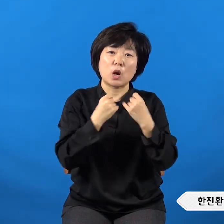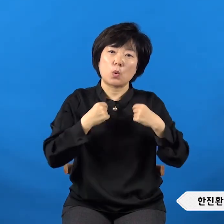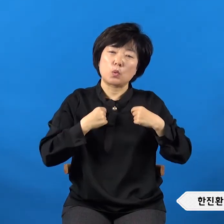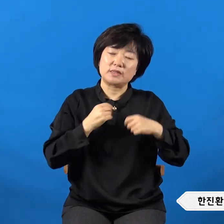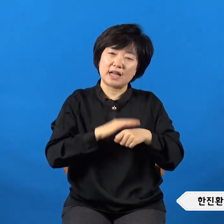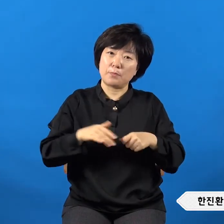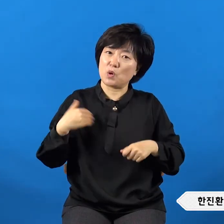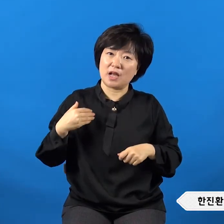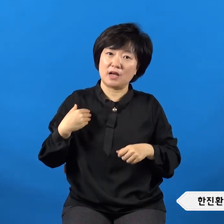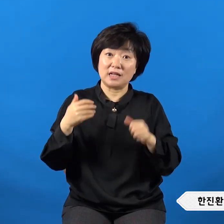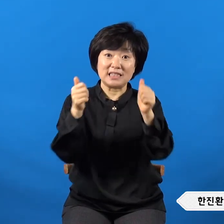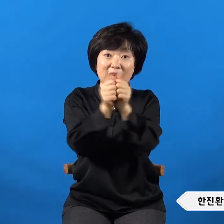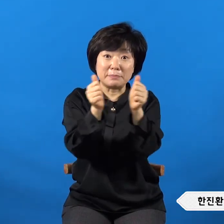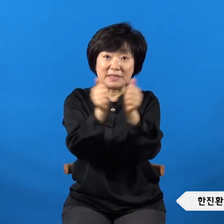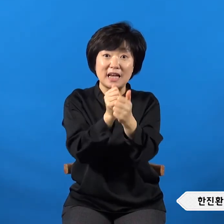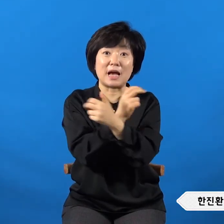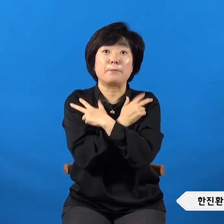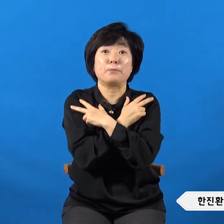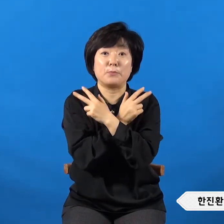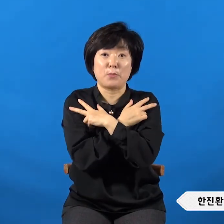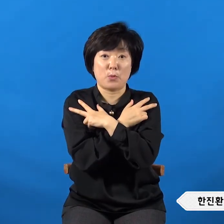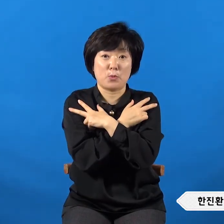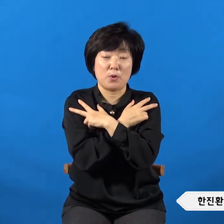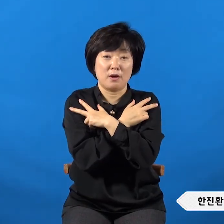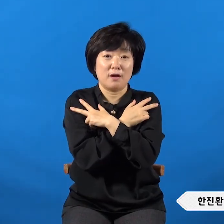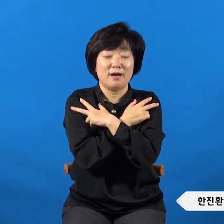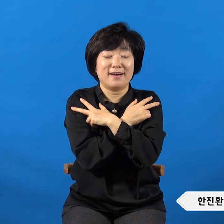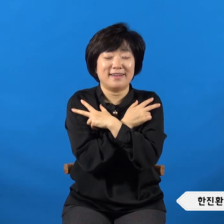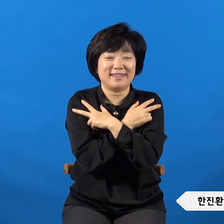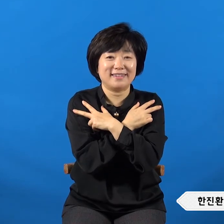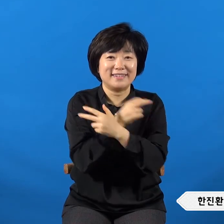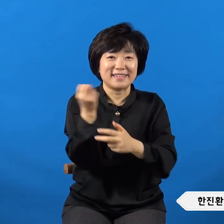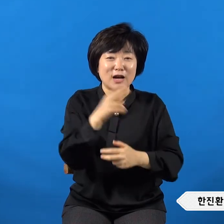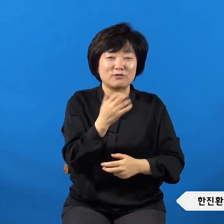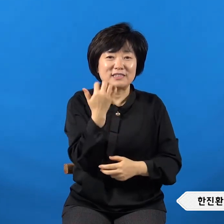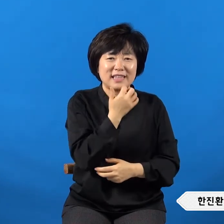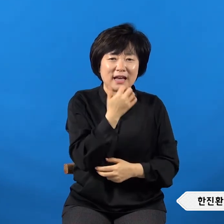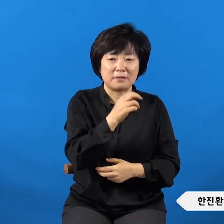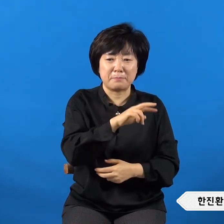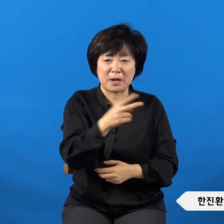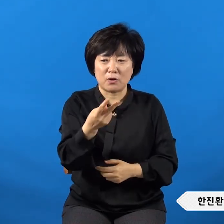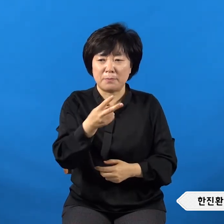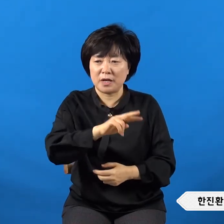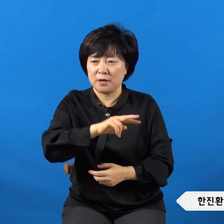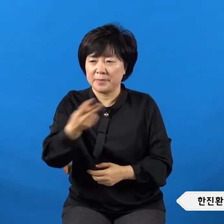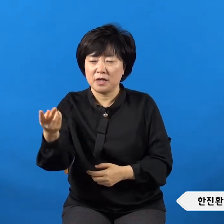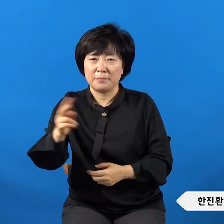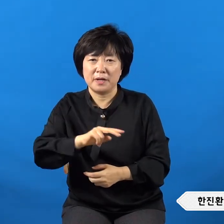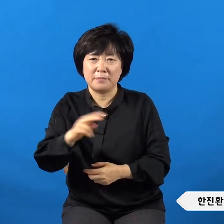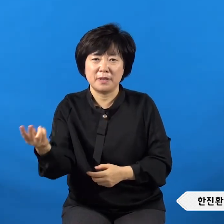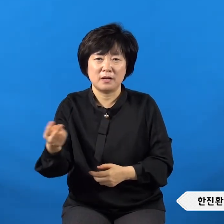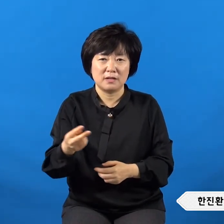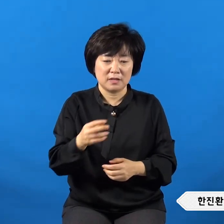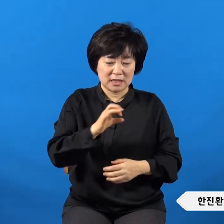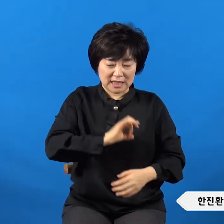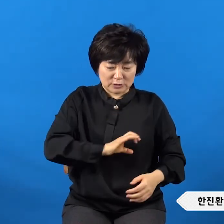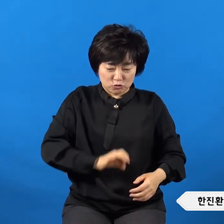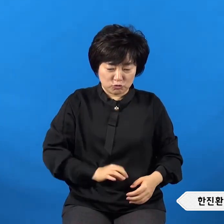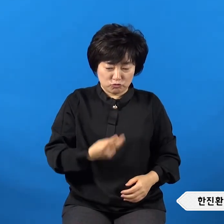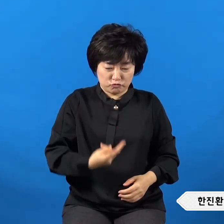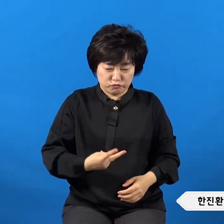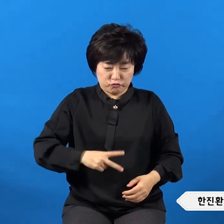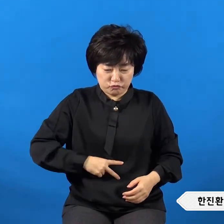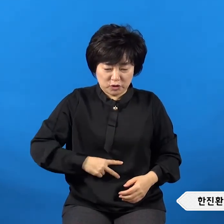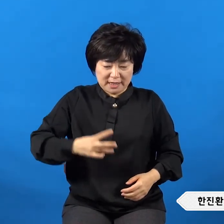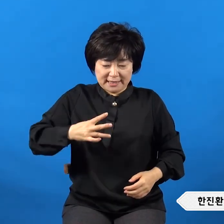여자들 옷은 제가 잘 모르겠고 남자들 양복은 왜 그렇게 자꾸 이 컬러가 뭐 이래 됐다가 저래 됐다가 하고 단추가 2개